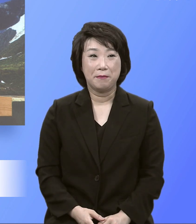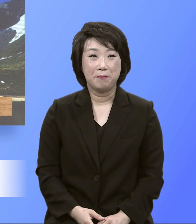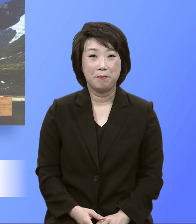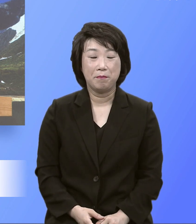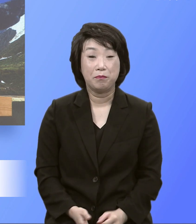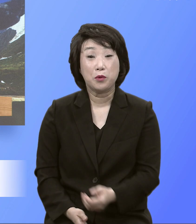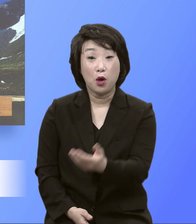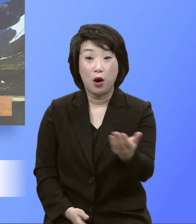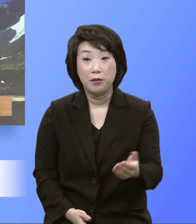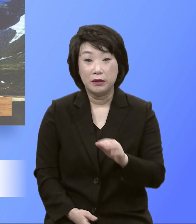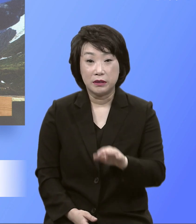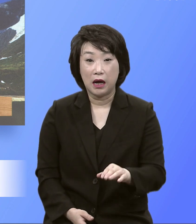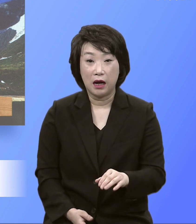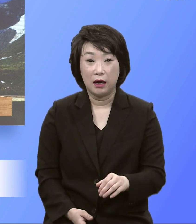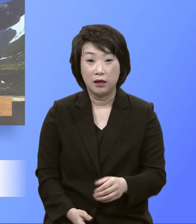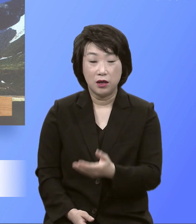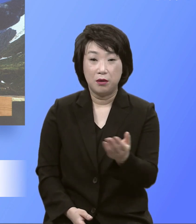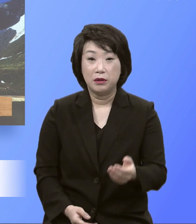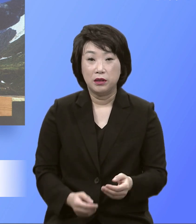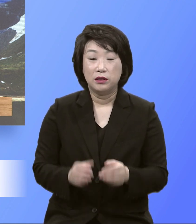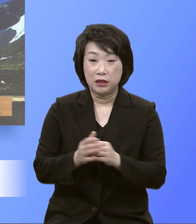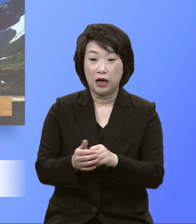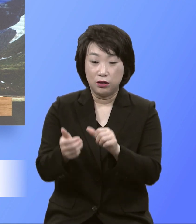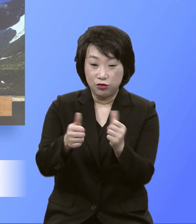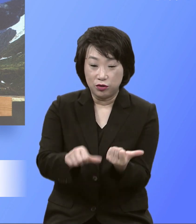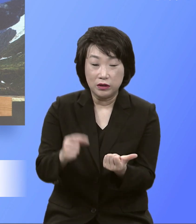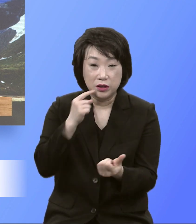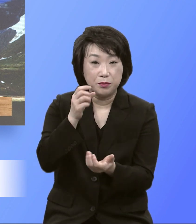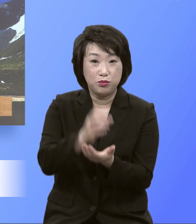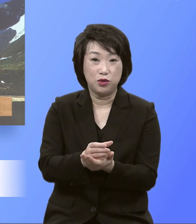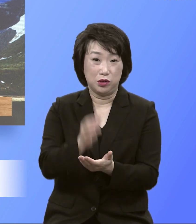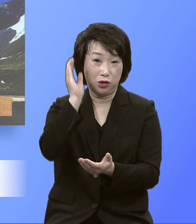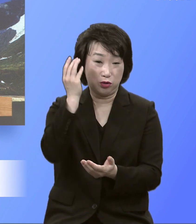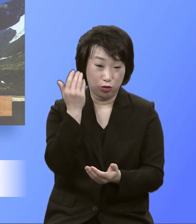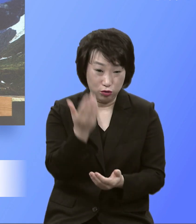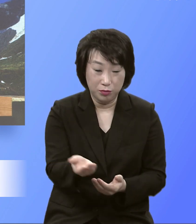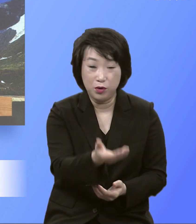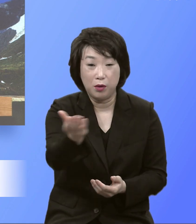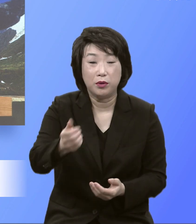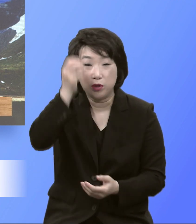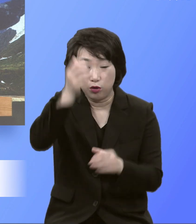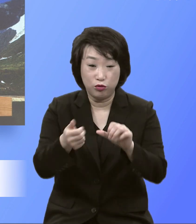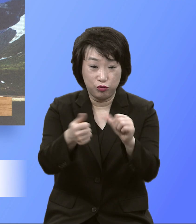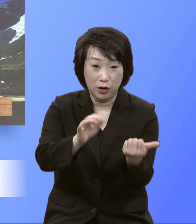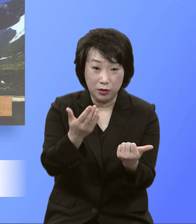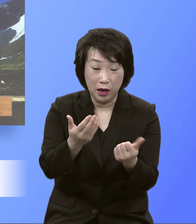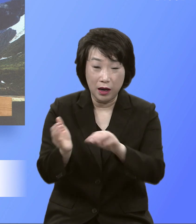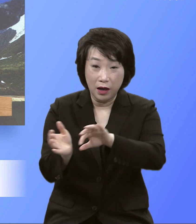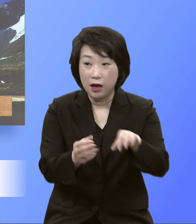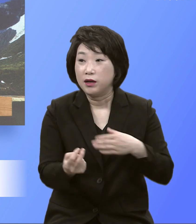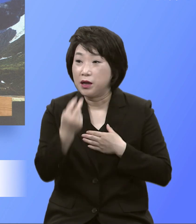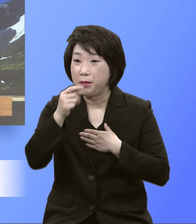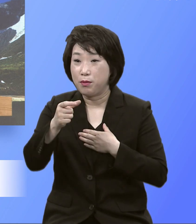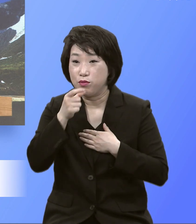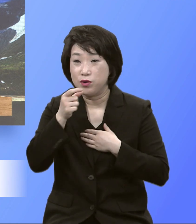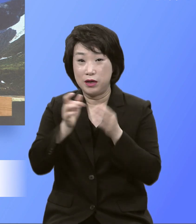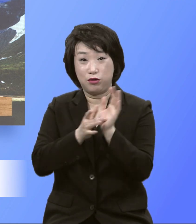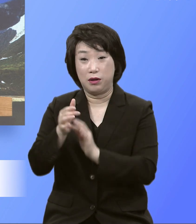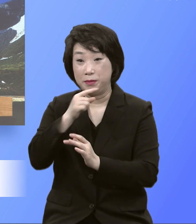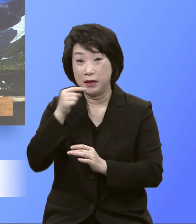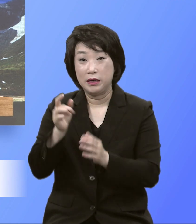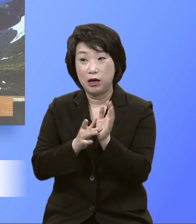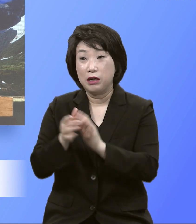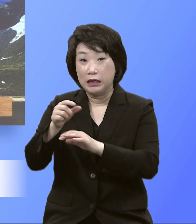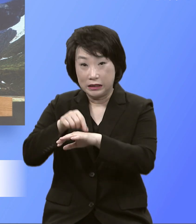응? 여기서 죽는 쑥물을 먹이면 그 영혼들은 죽는 것이요, 생명의 물 예수 피와